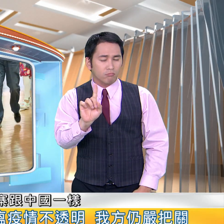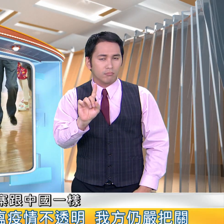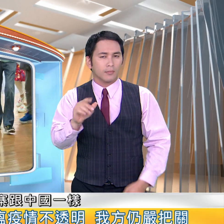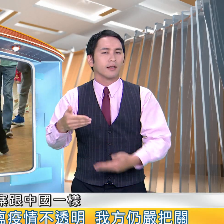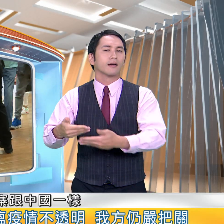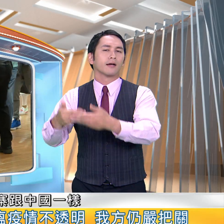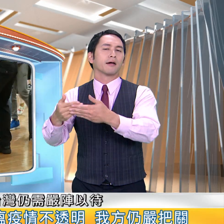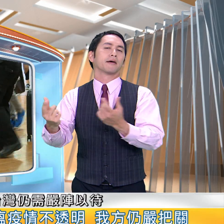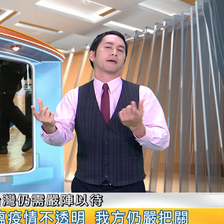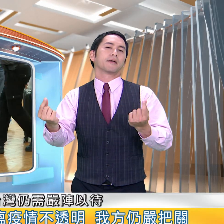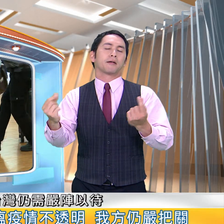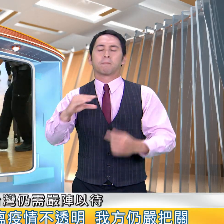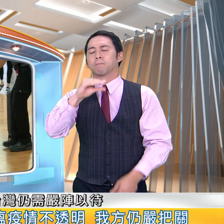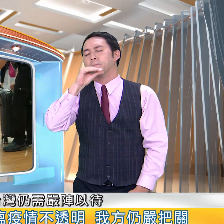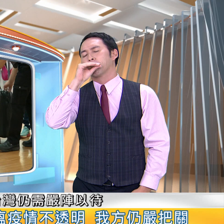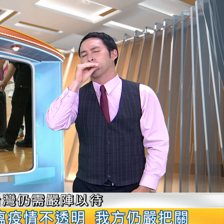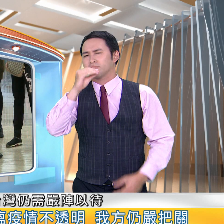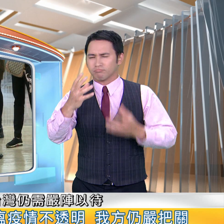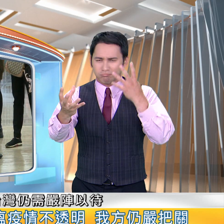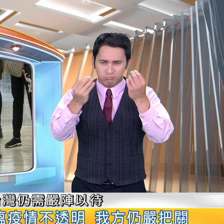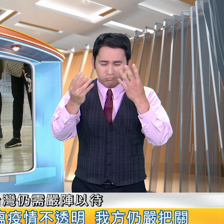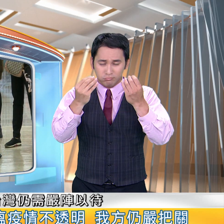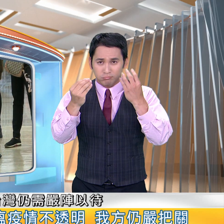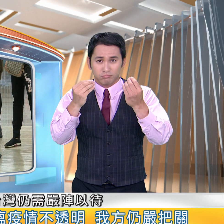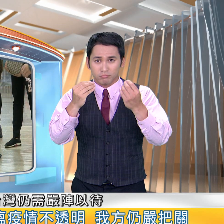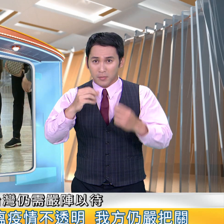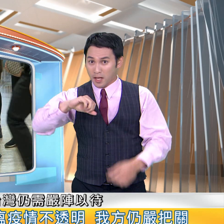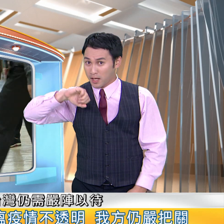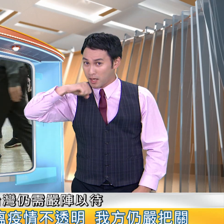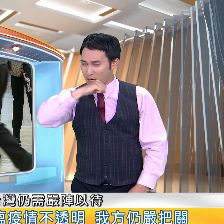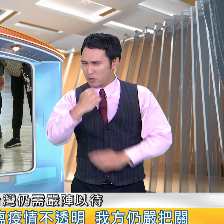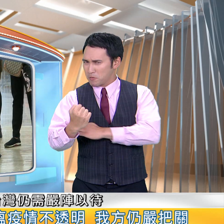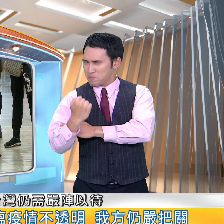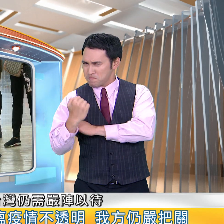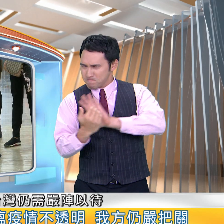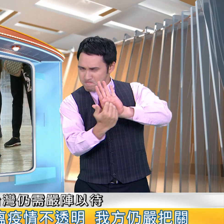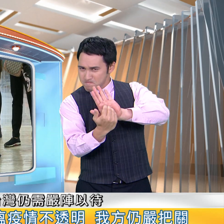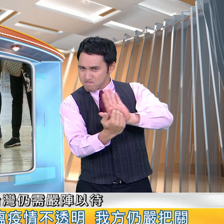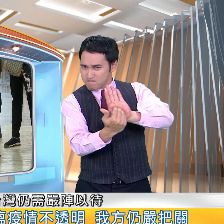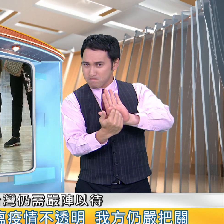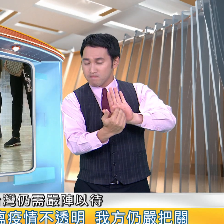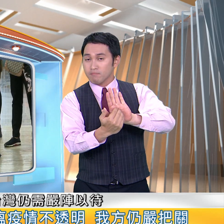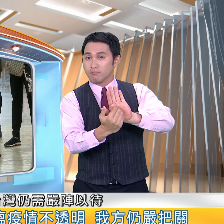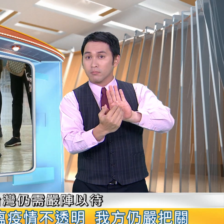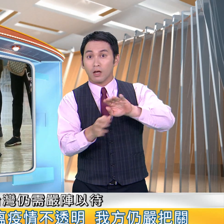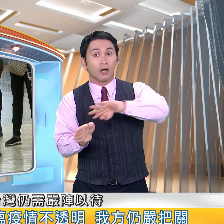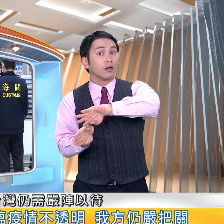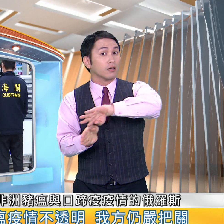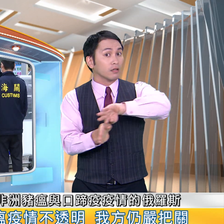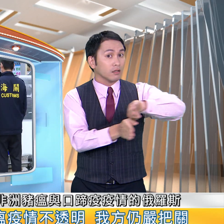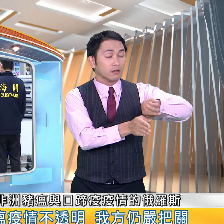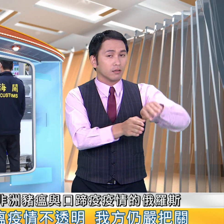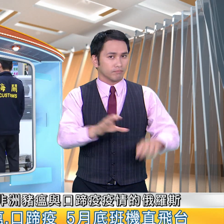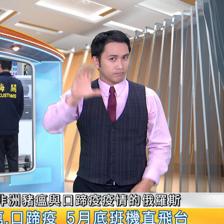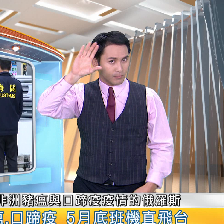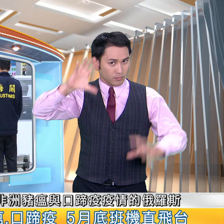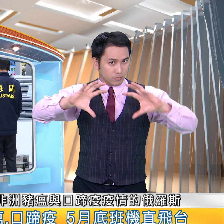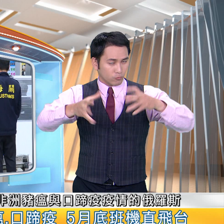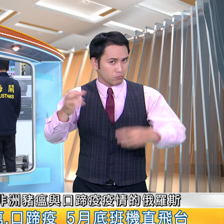疫情不透明，台湾仍需严阵以待。而另外，同时发生了